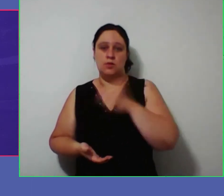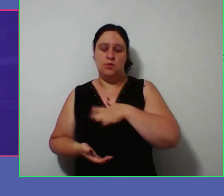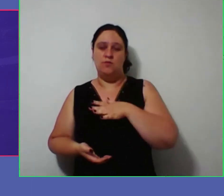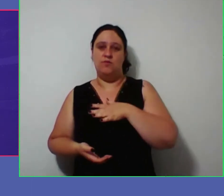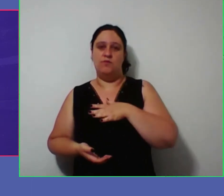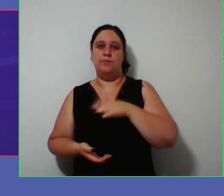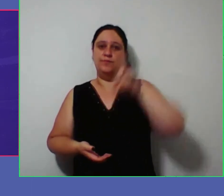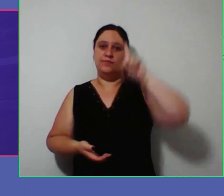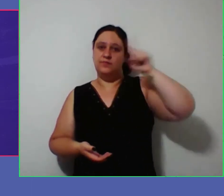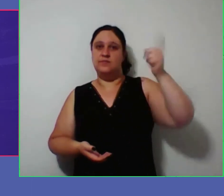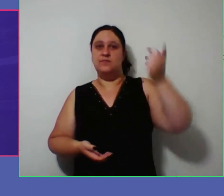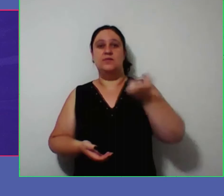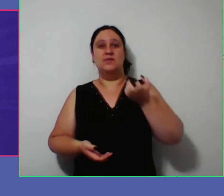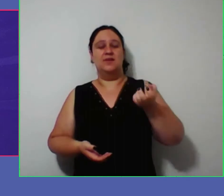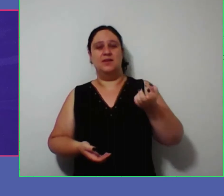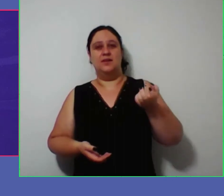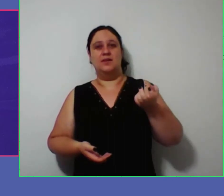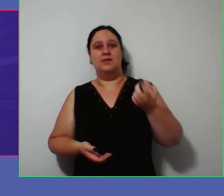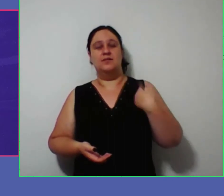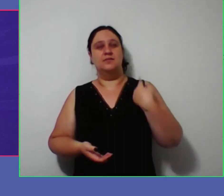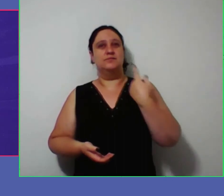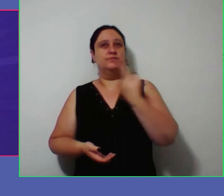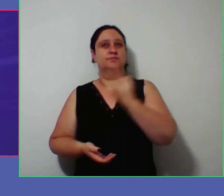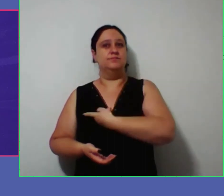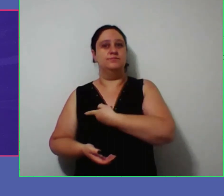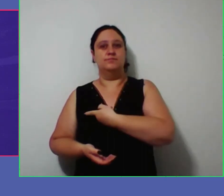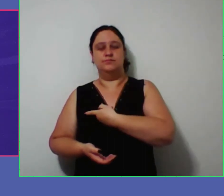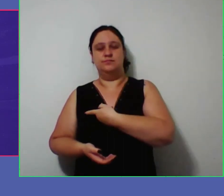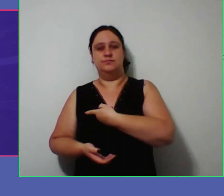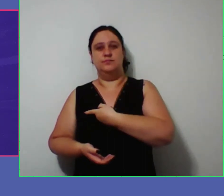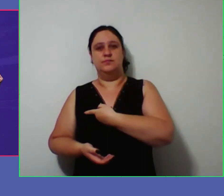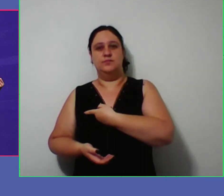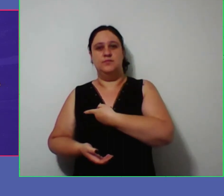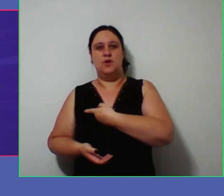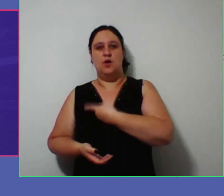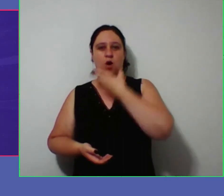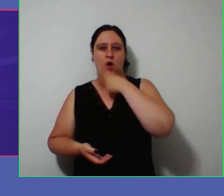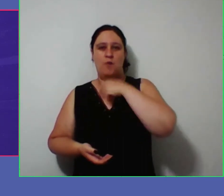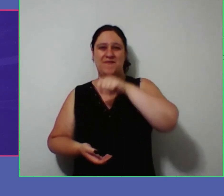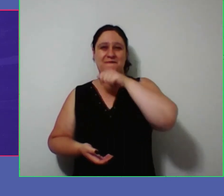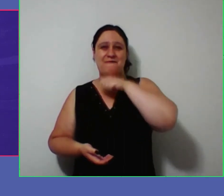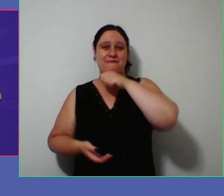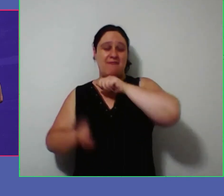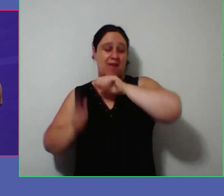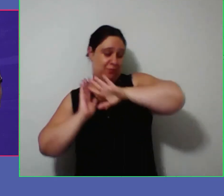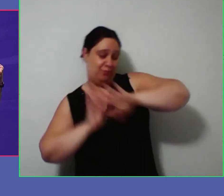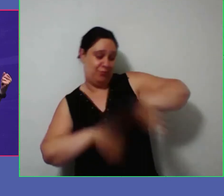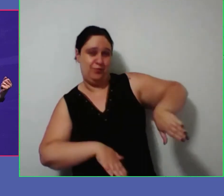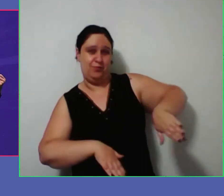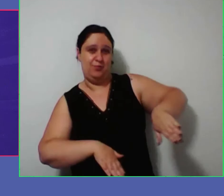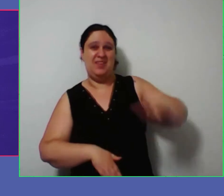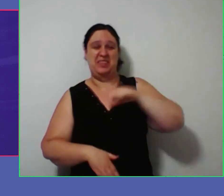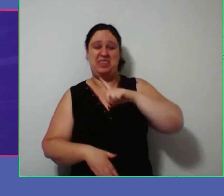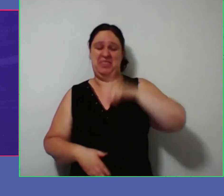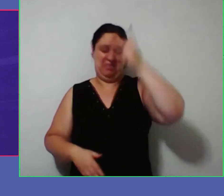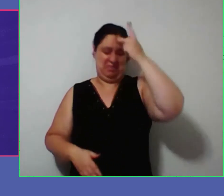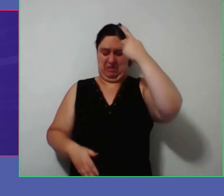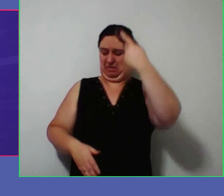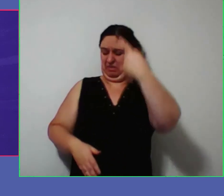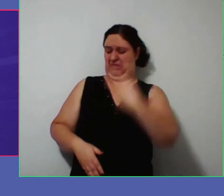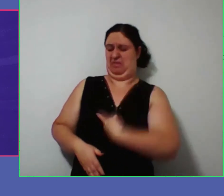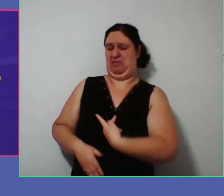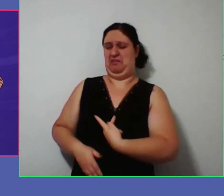nos despimos do velho homem. No velho homem, irmão, nós somos egoístas. No velho homem somos o quê? Nós